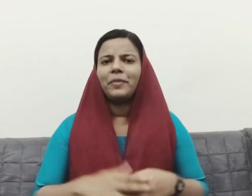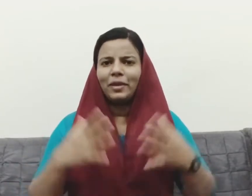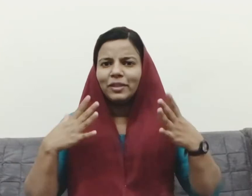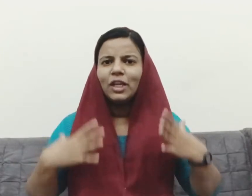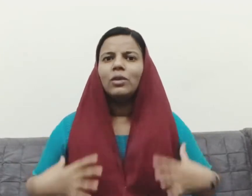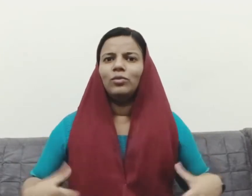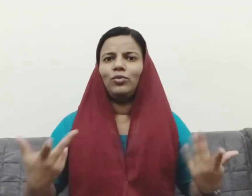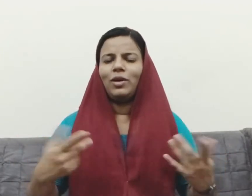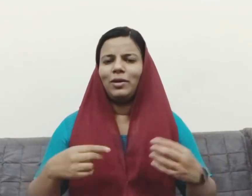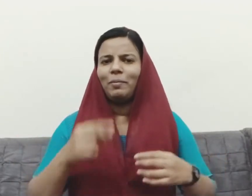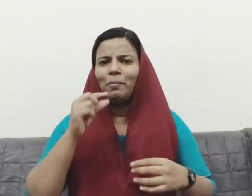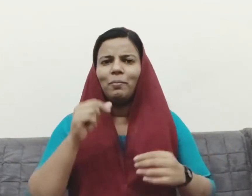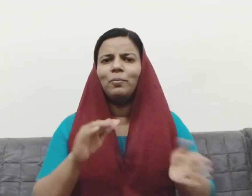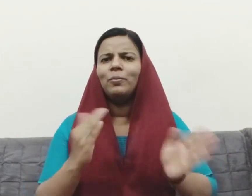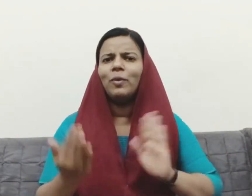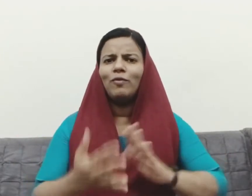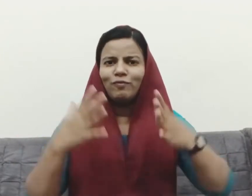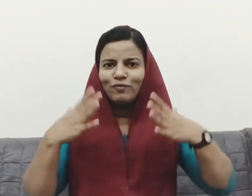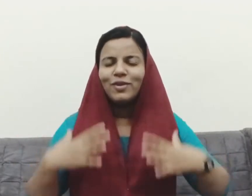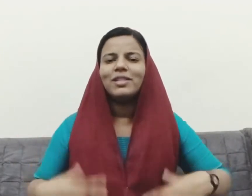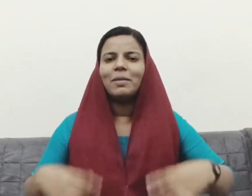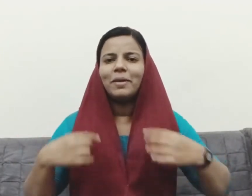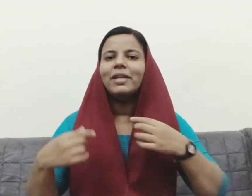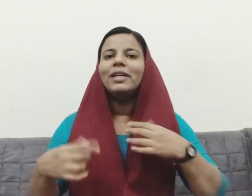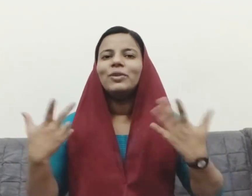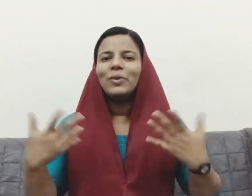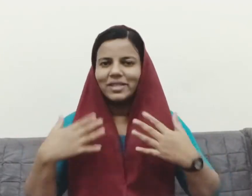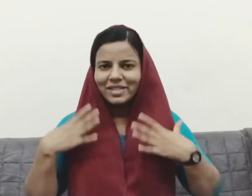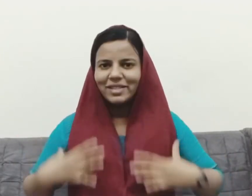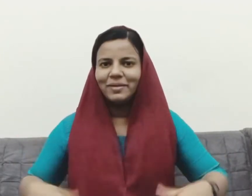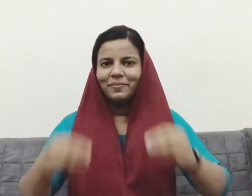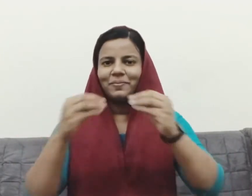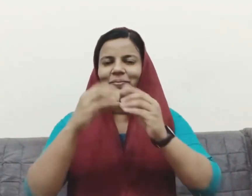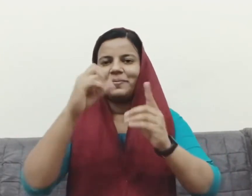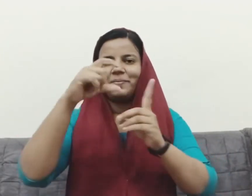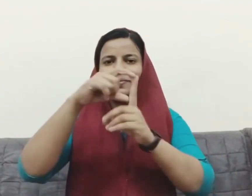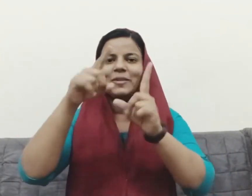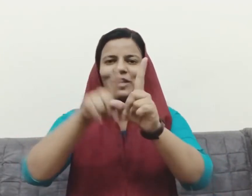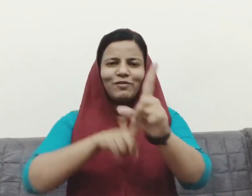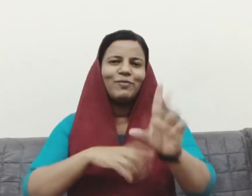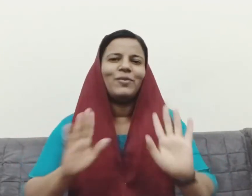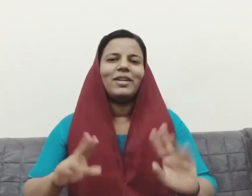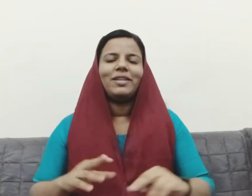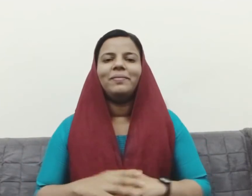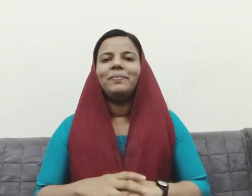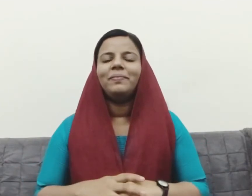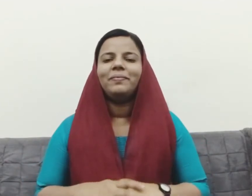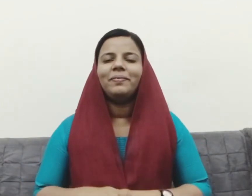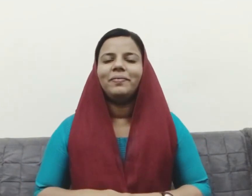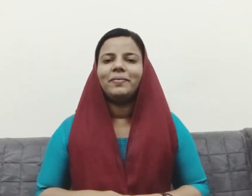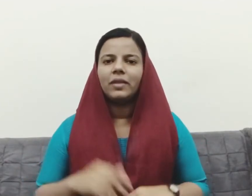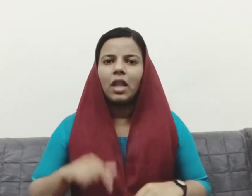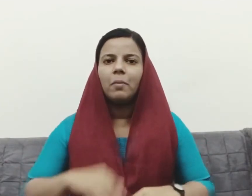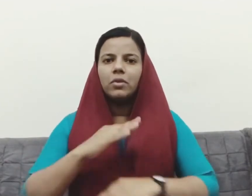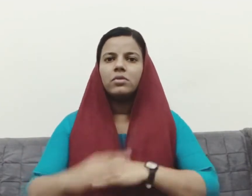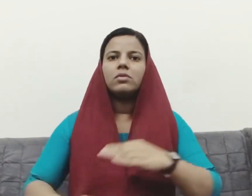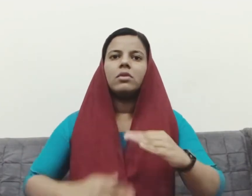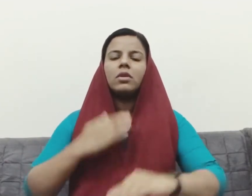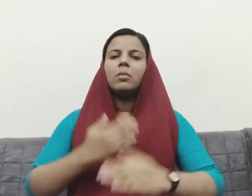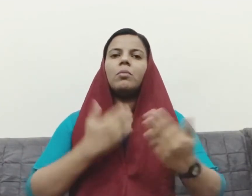ഭൗമ വസ്ത്രത്തിൽ ജീവിക്കുന്നവരാണ്. ഭൗമ വസ്ത്രം എന്ന് പറയുന്നതാണ് നമ്മുടെ ഈ ശരീരമെന്ന് പറയുന്നത്. അതായത് നമ്മൾക്ക് ഇവിടുന്ന് സ്വർഗത്തിലേക്ക്